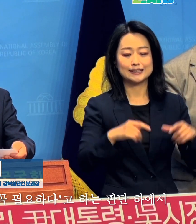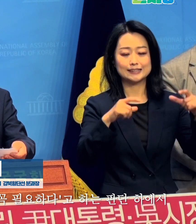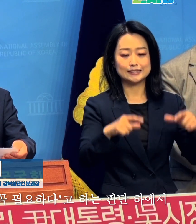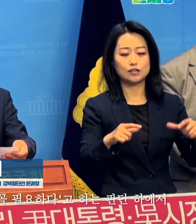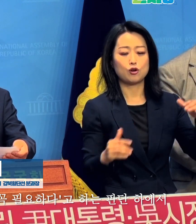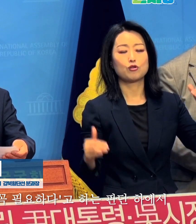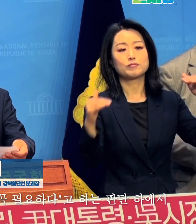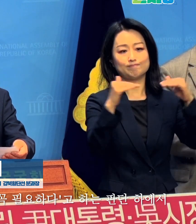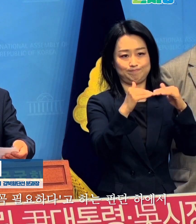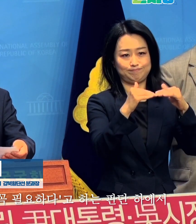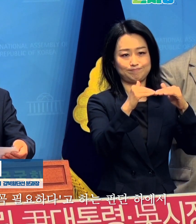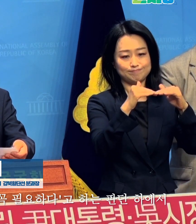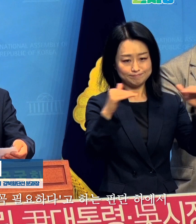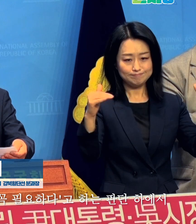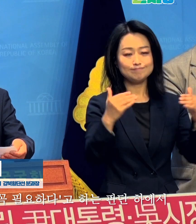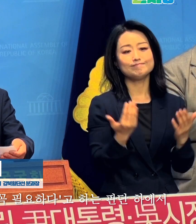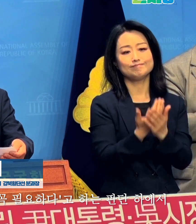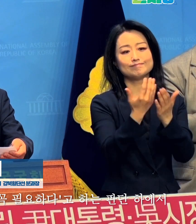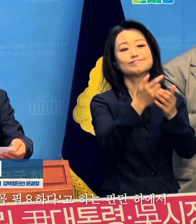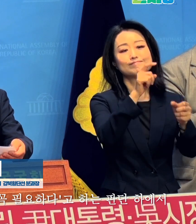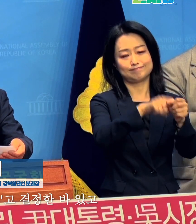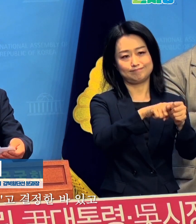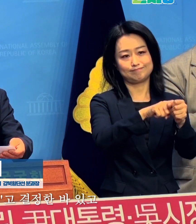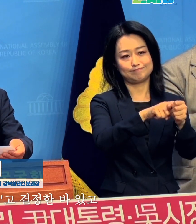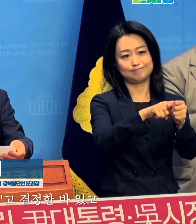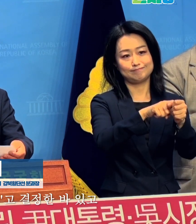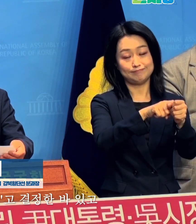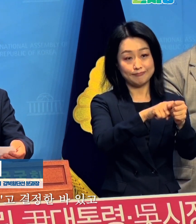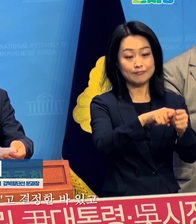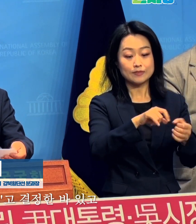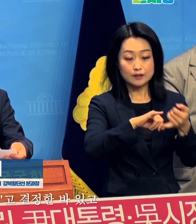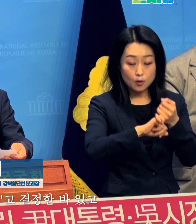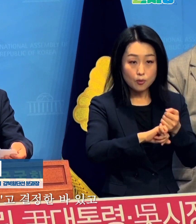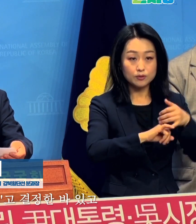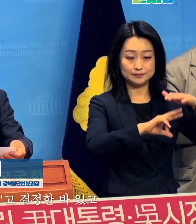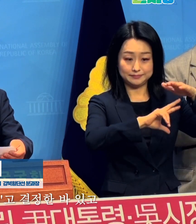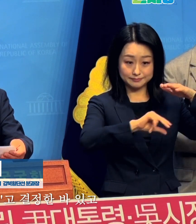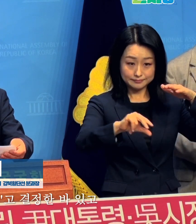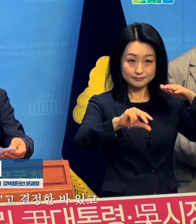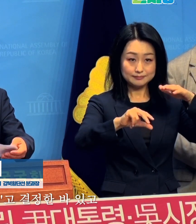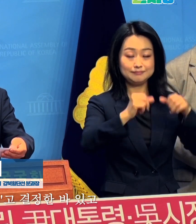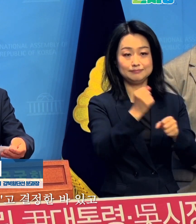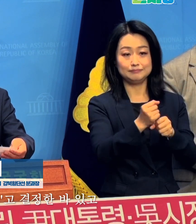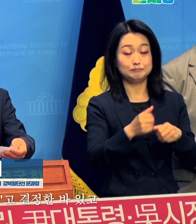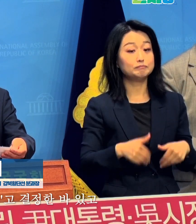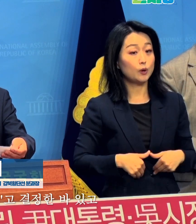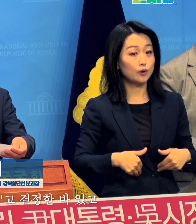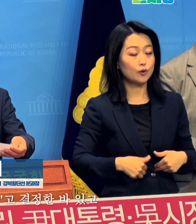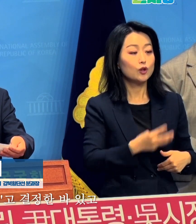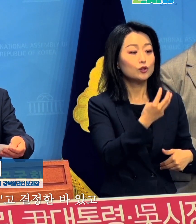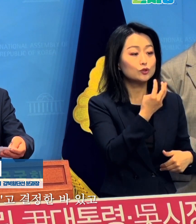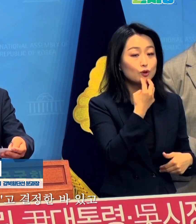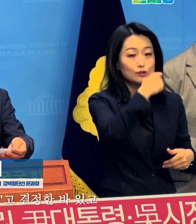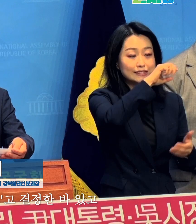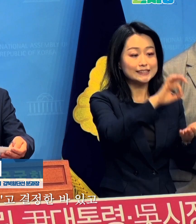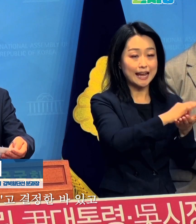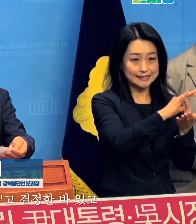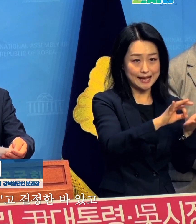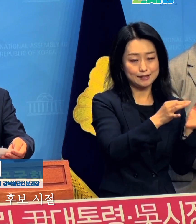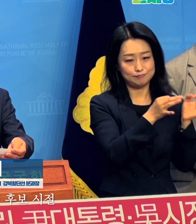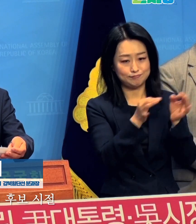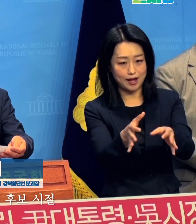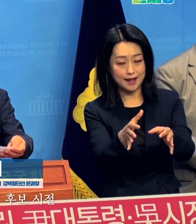측면에서 꼭 필요하다라고 하는 판단하에서 서울시 재정사업으로 추진한다라고 결정한 바